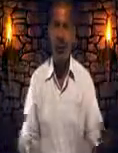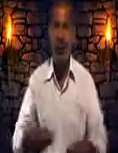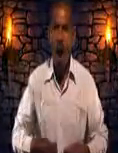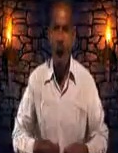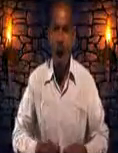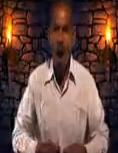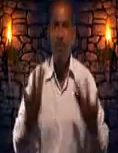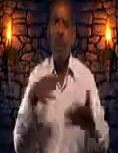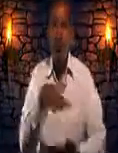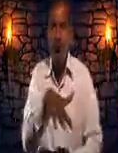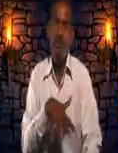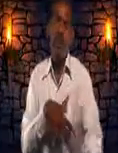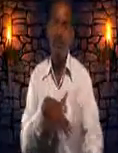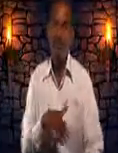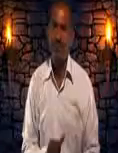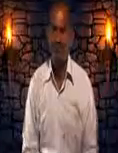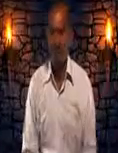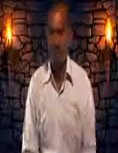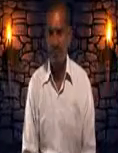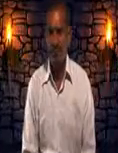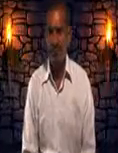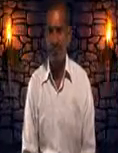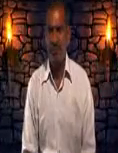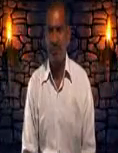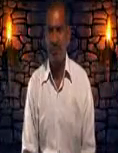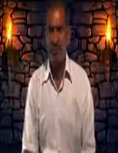அறியாது இருக்கிறது ஆச்சரியமான காரியம்.